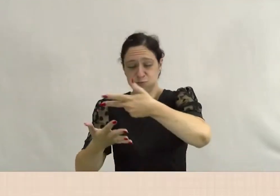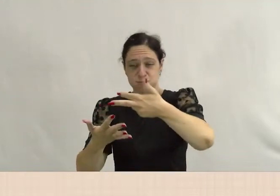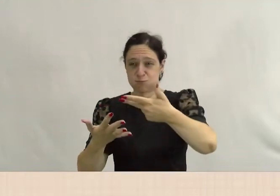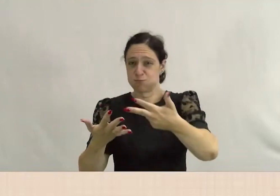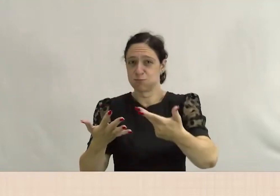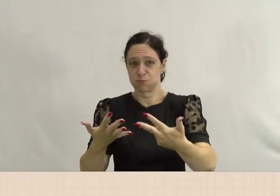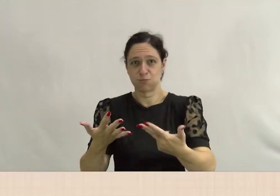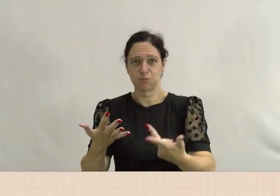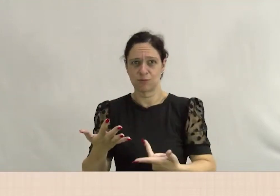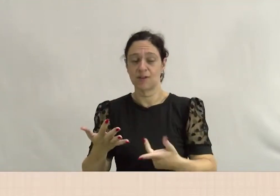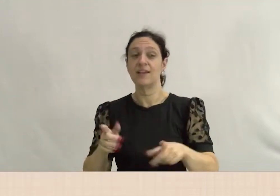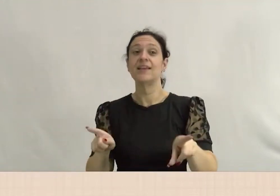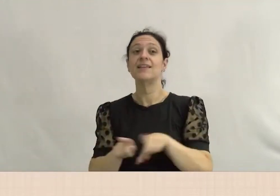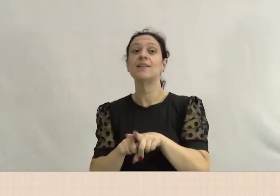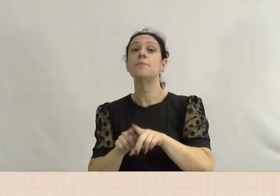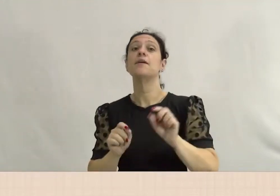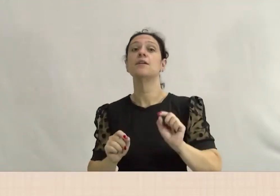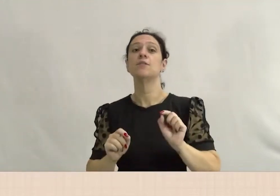também a conexão